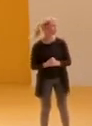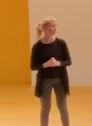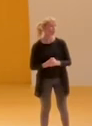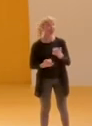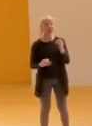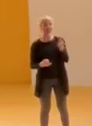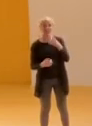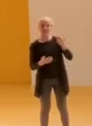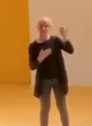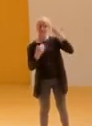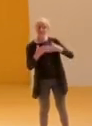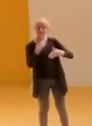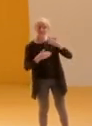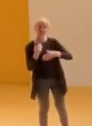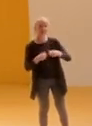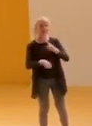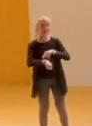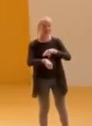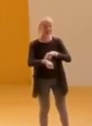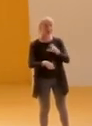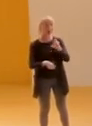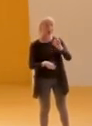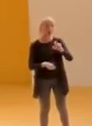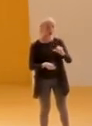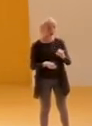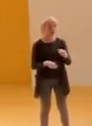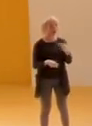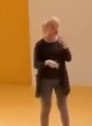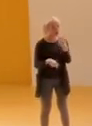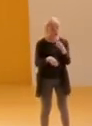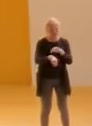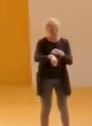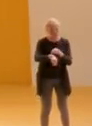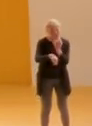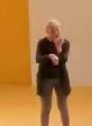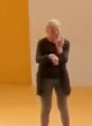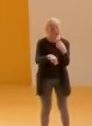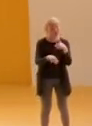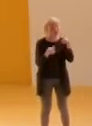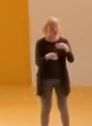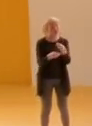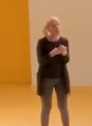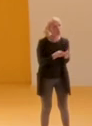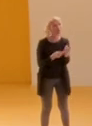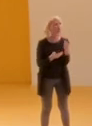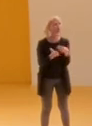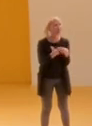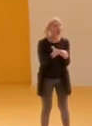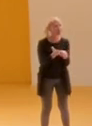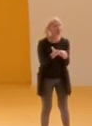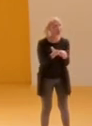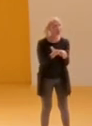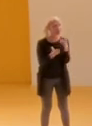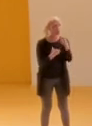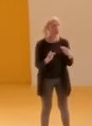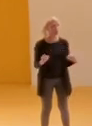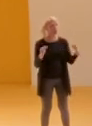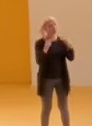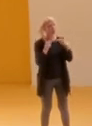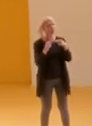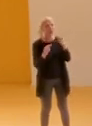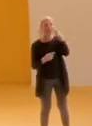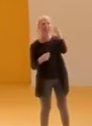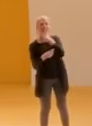rozkop na przykład mówił podwykonawcą że za ten element mogę wam tyle zapłacić to dopasowywał to sobie do